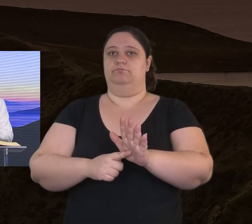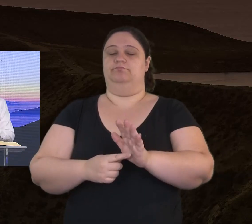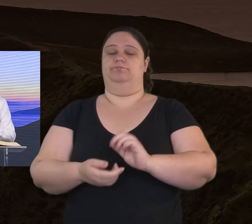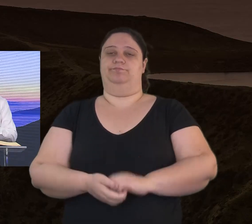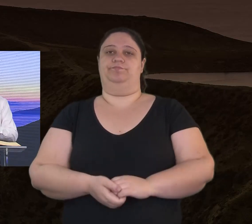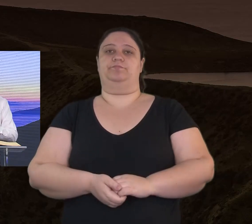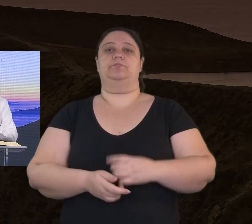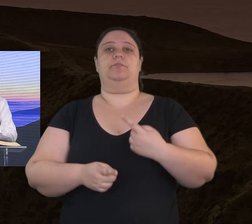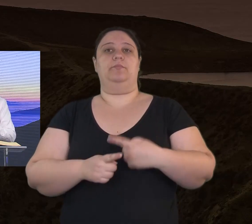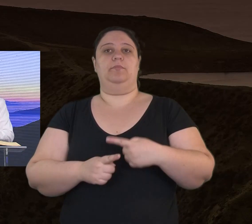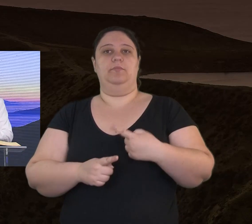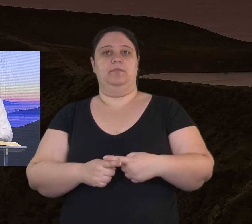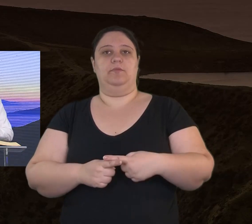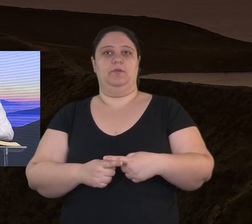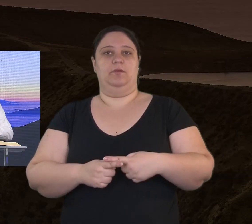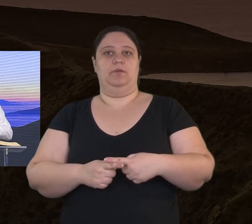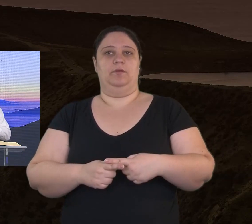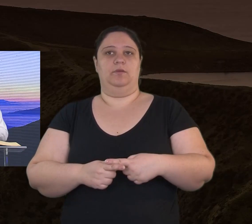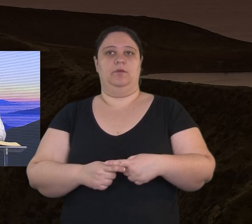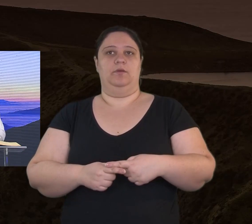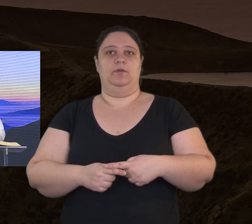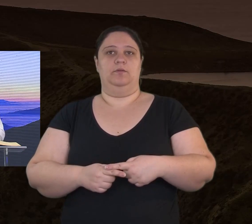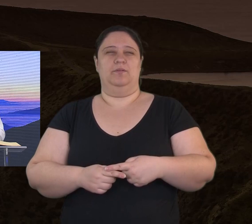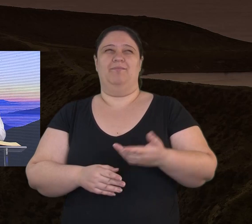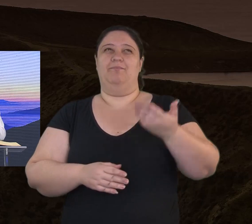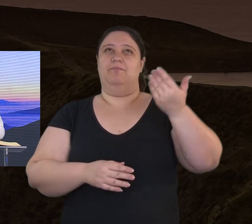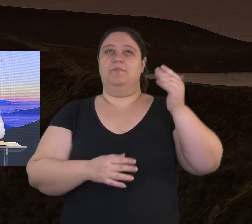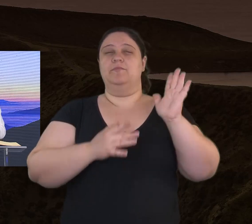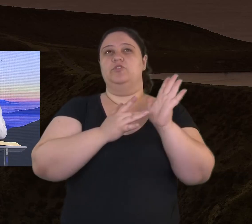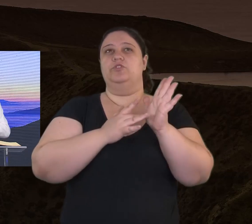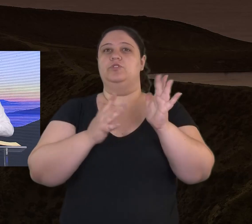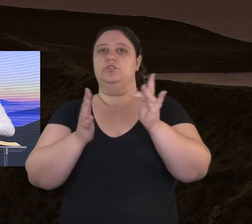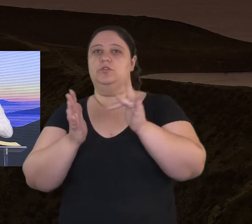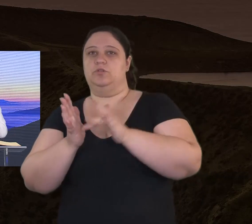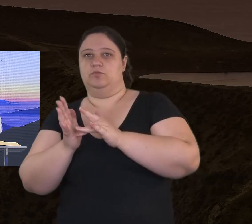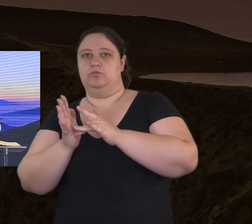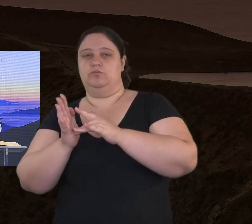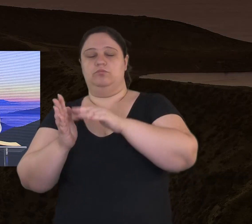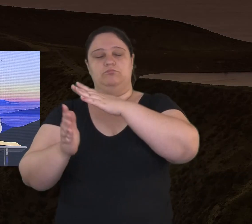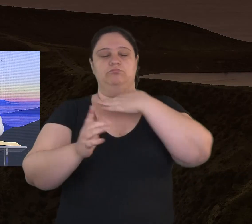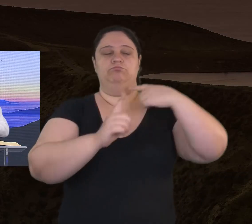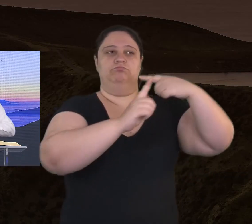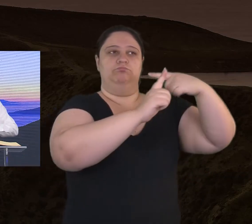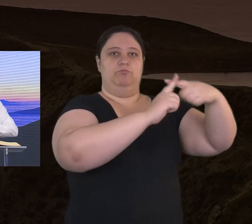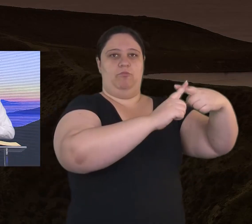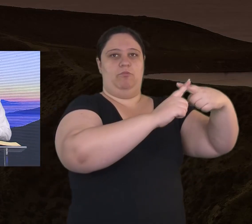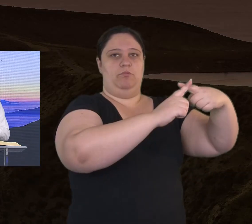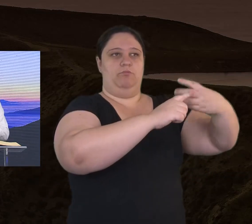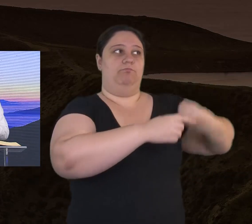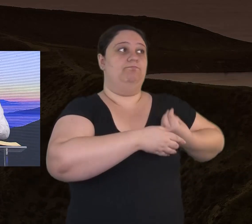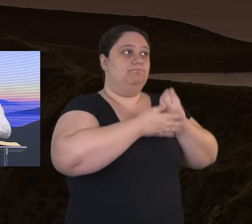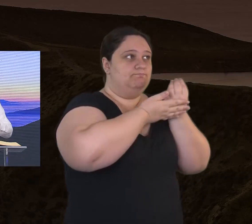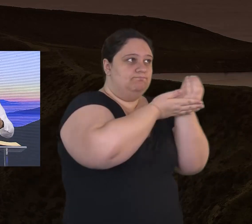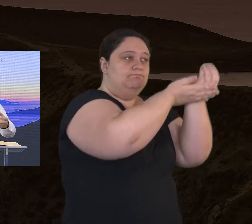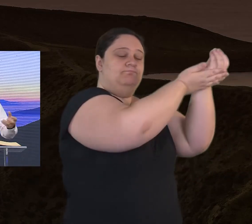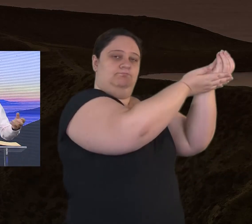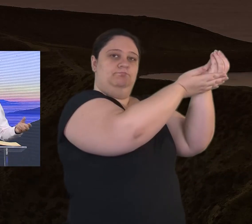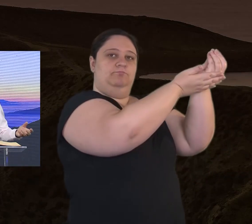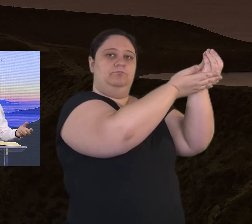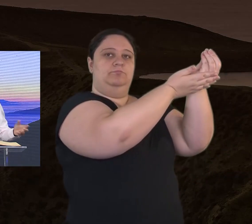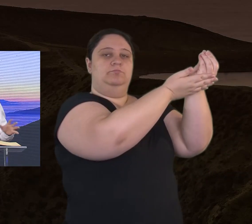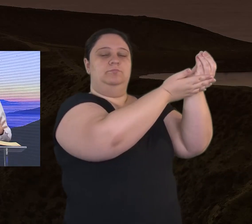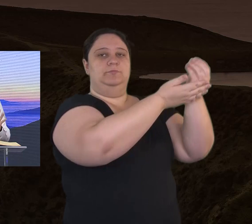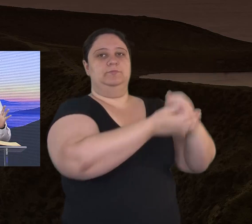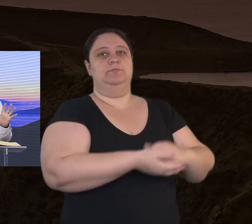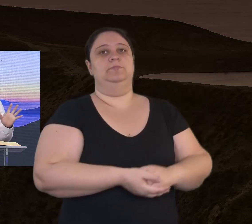porque quando Jesus ofereceu-se a Deus pelo Espírito Eterno, tudo o que ele fez aqui